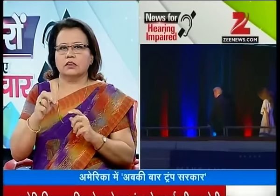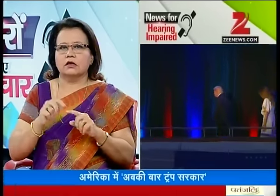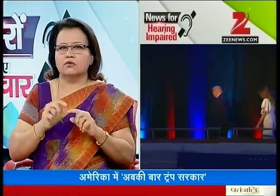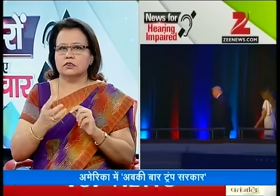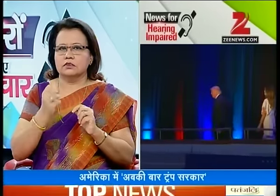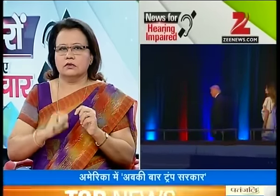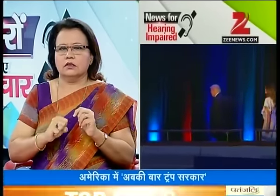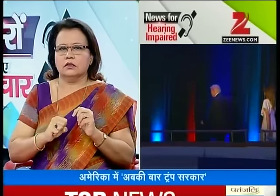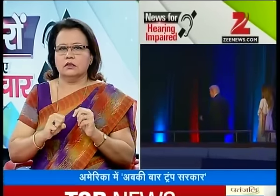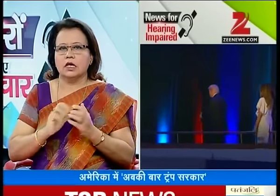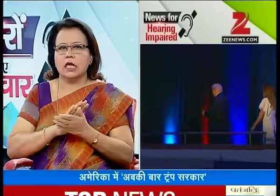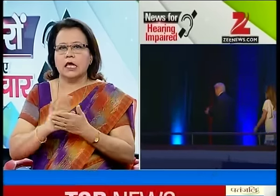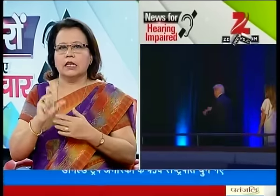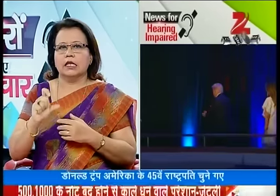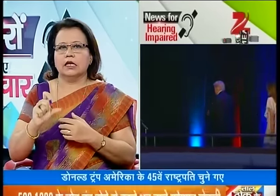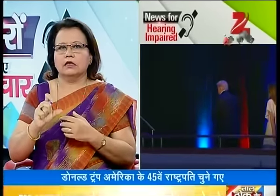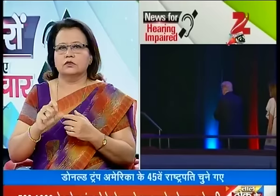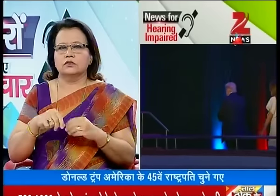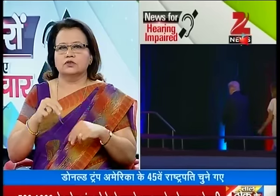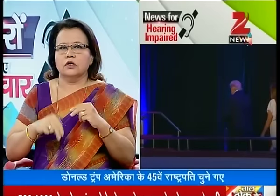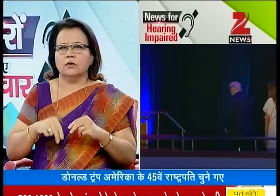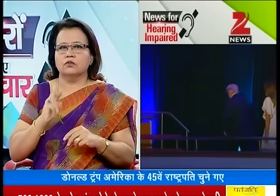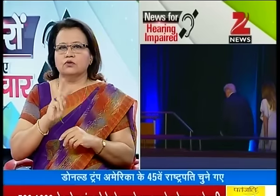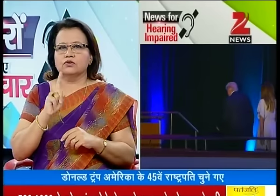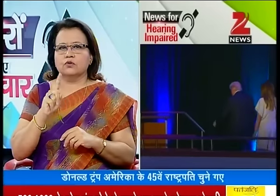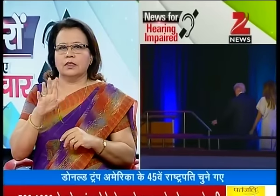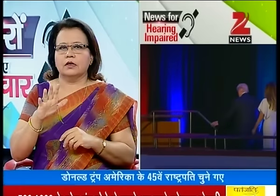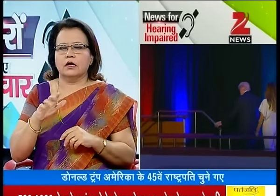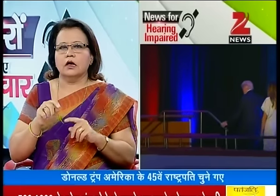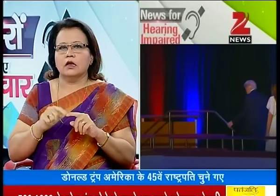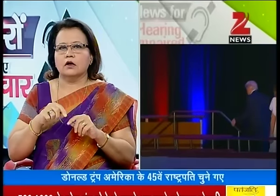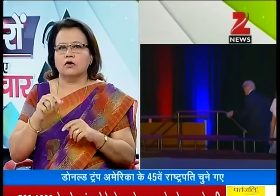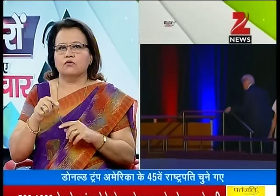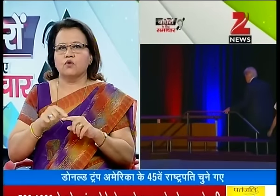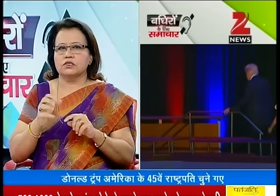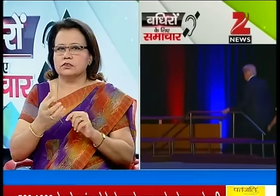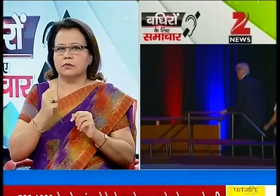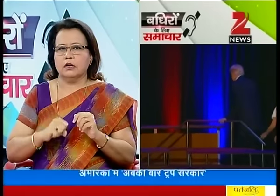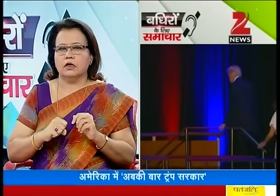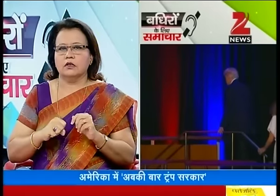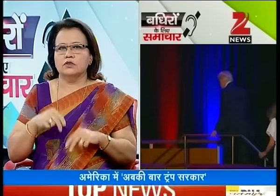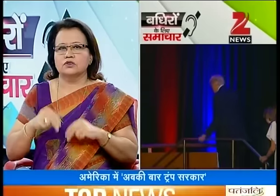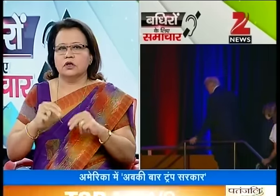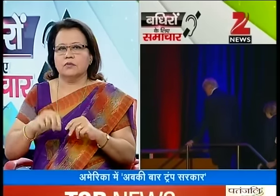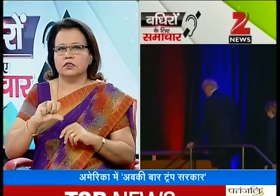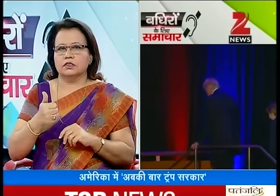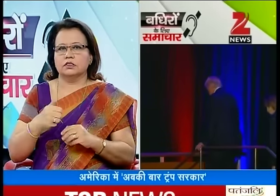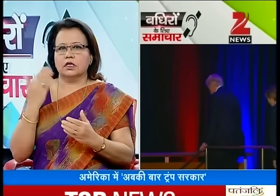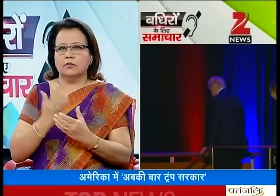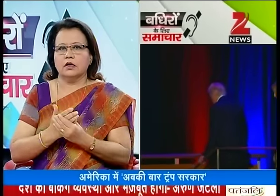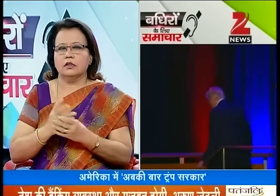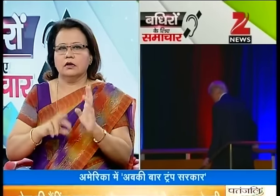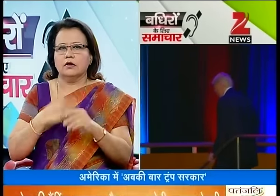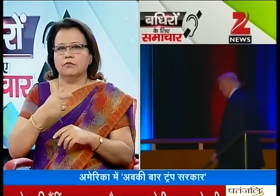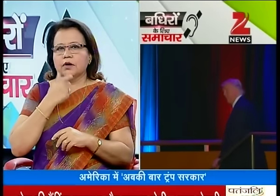270 वोट्स की जरूरत थी। हिलेरी क्लिंटन को चुनाव में 215 इलेक्टोरल वोट्स मिले। चुनाव में जीत